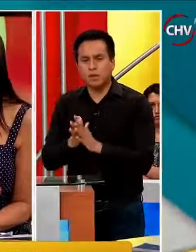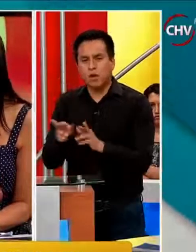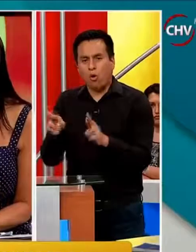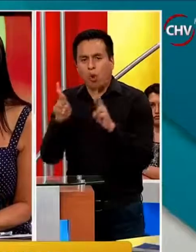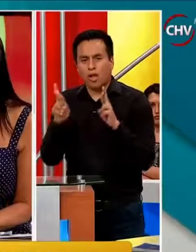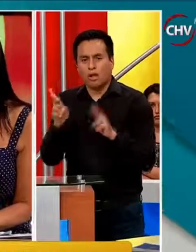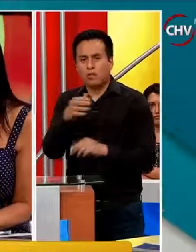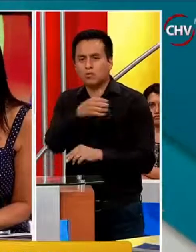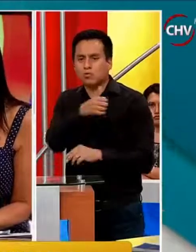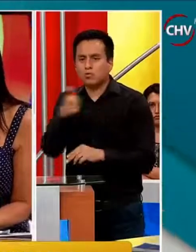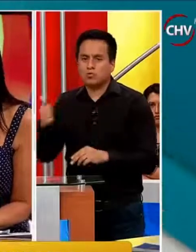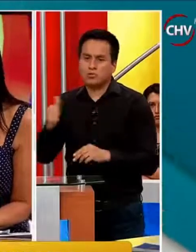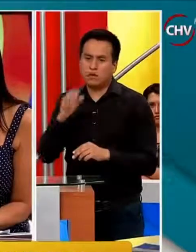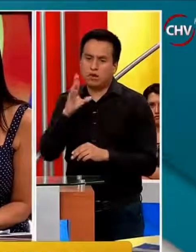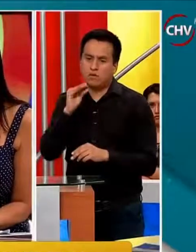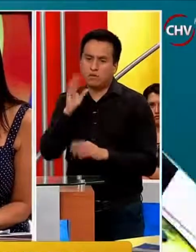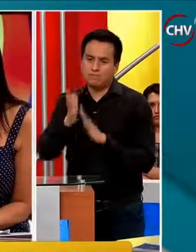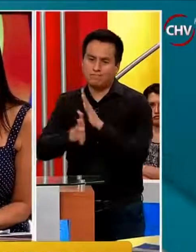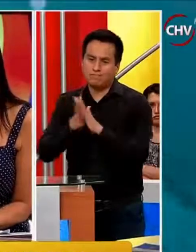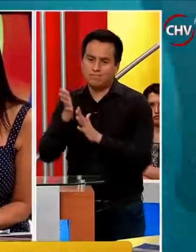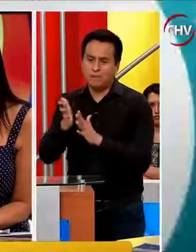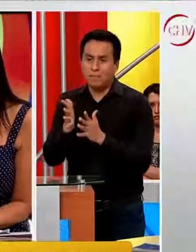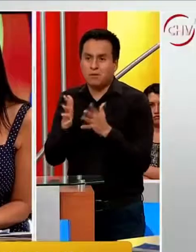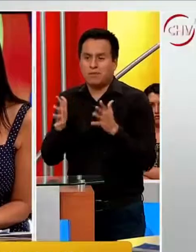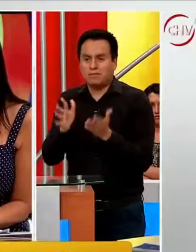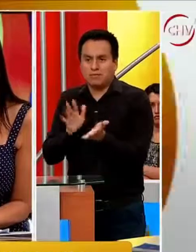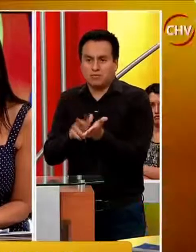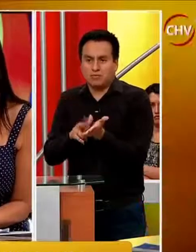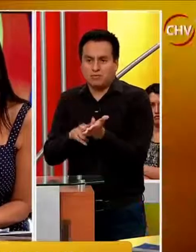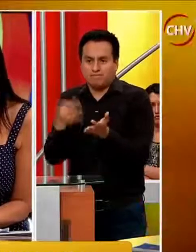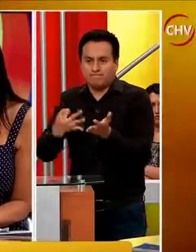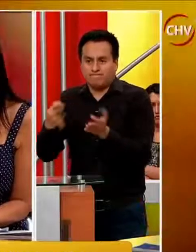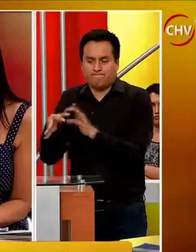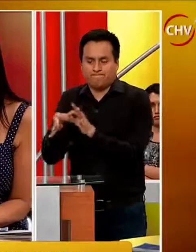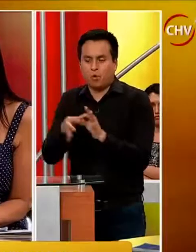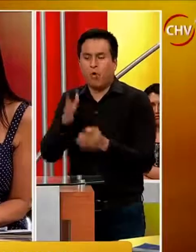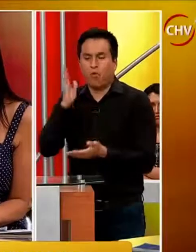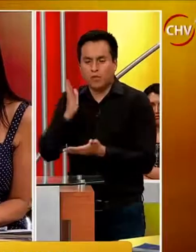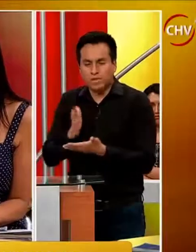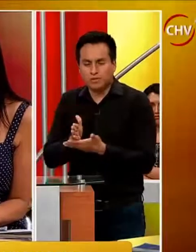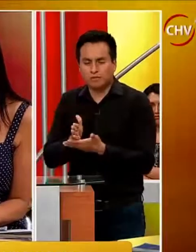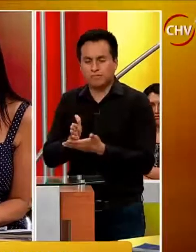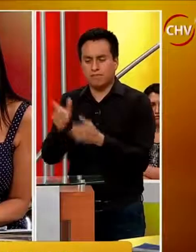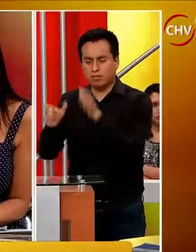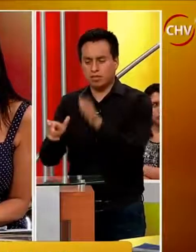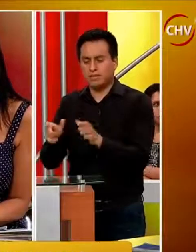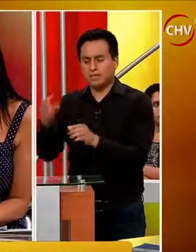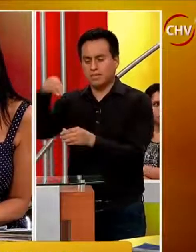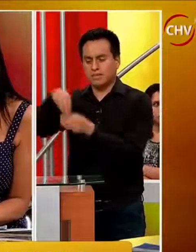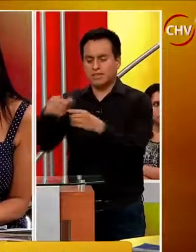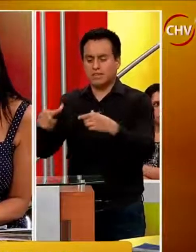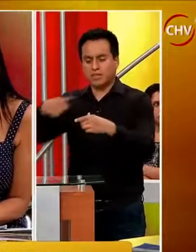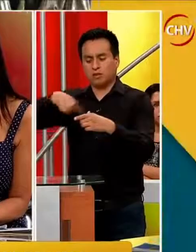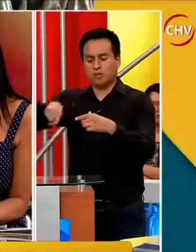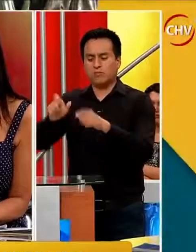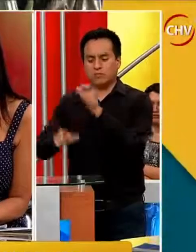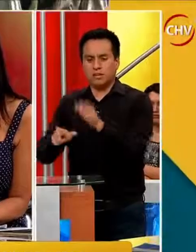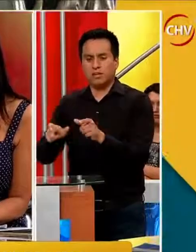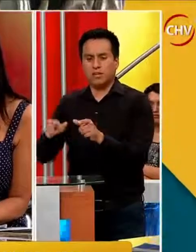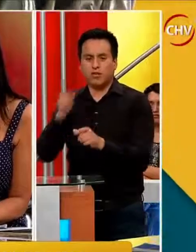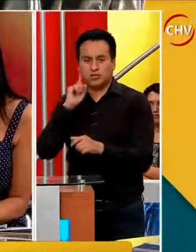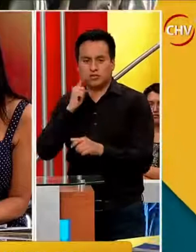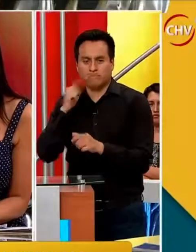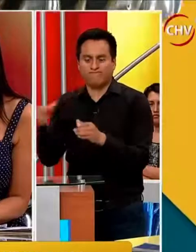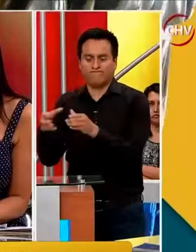pero con mayor razón yo creo que es una obligación para las personas que conforman el círculo de las personas que tienen problemas de audición. El